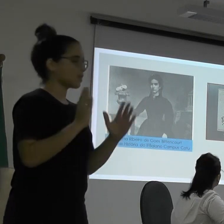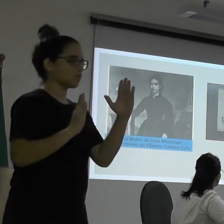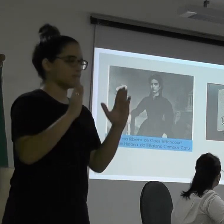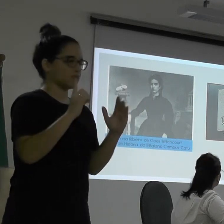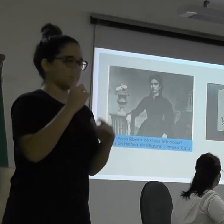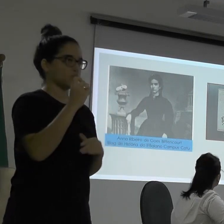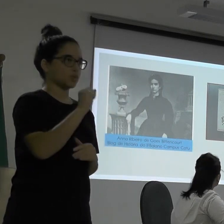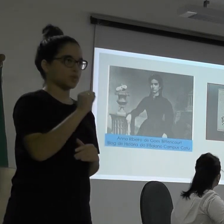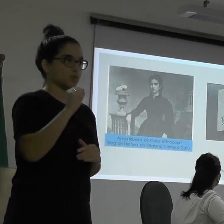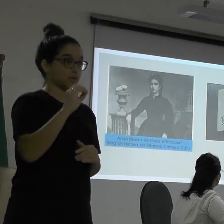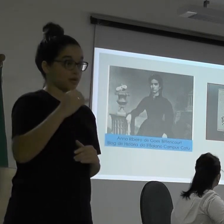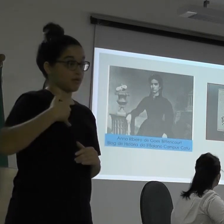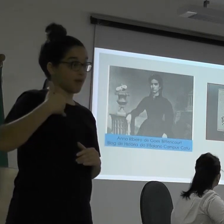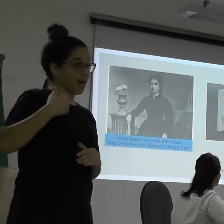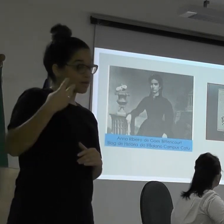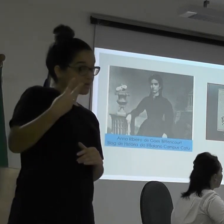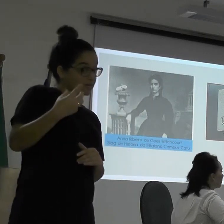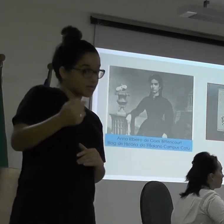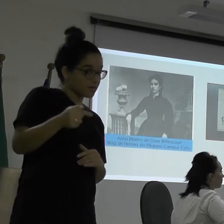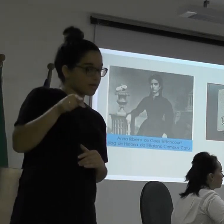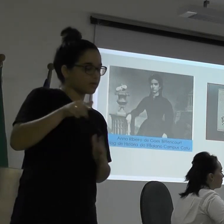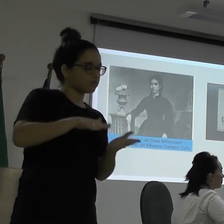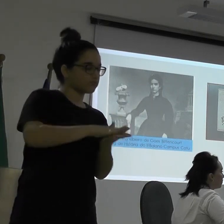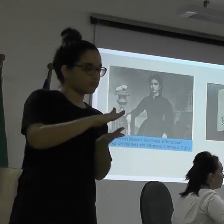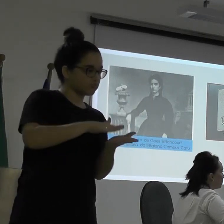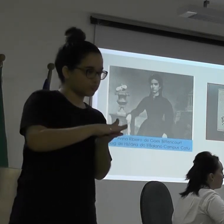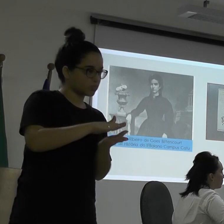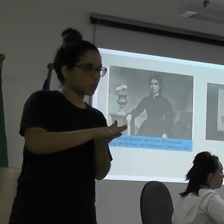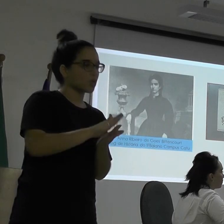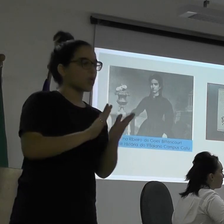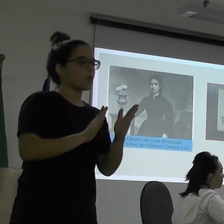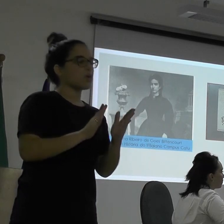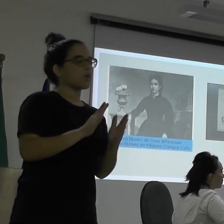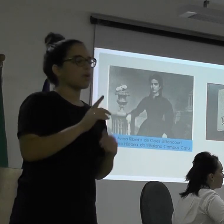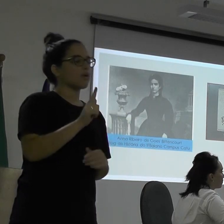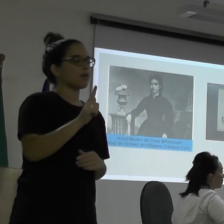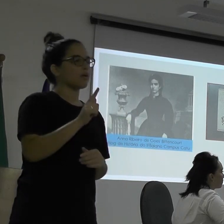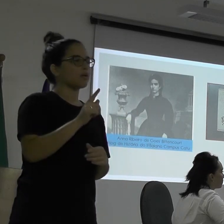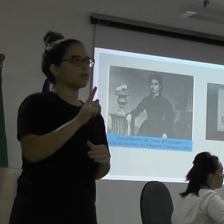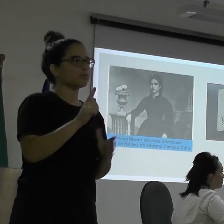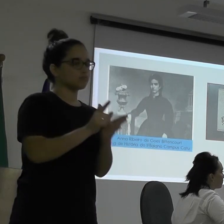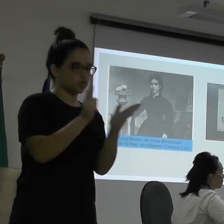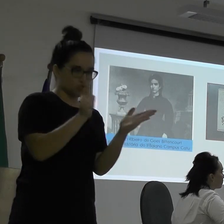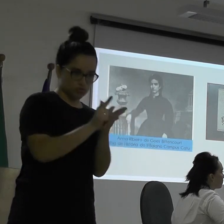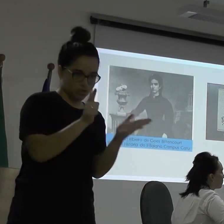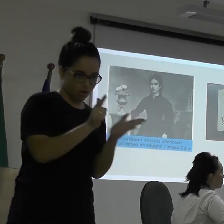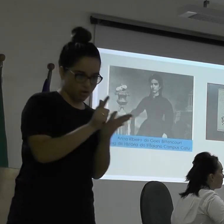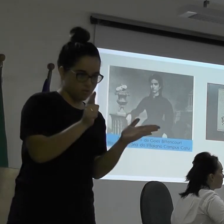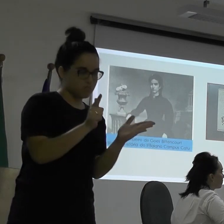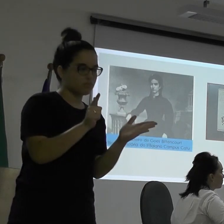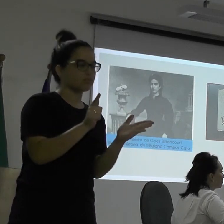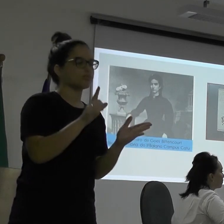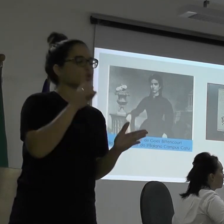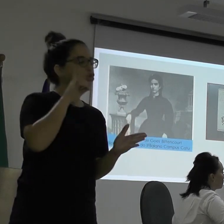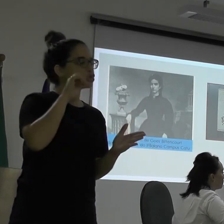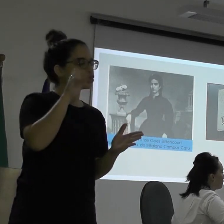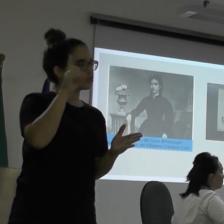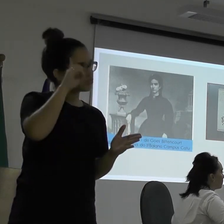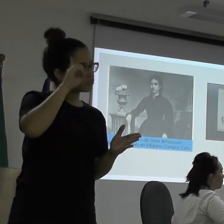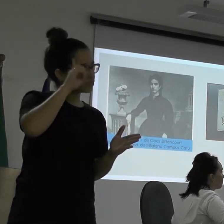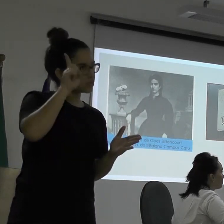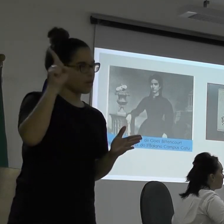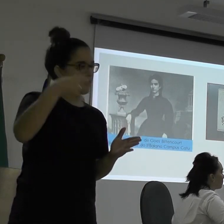aos 37 anos de idade, a escritora publicou nos periódicos Gazeta de Notícias da Bahia, Jornal Diário de